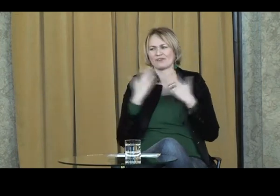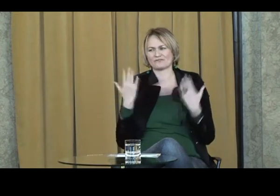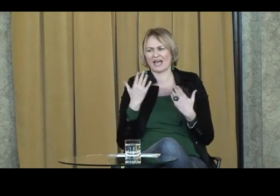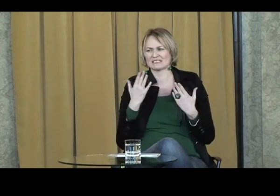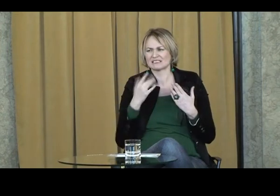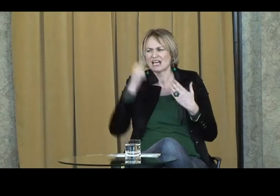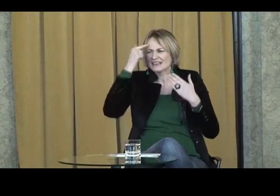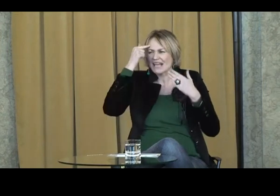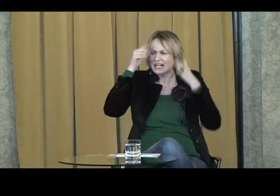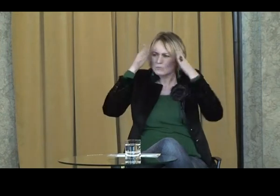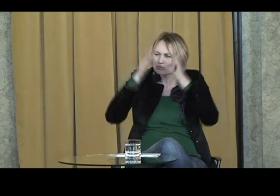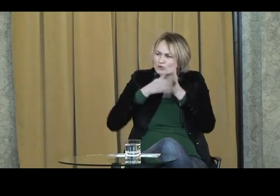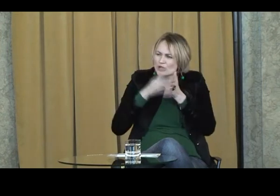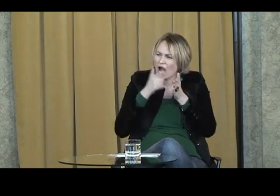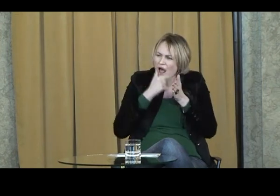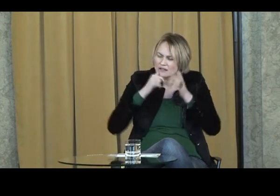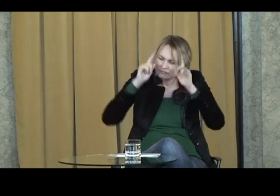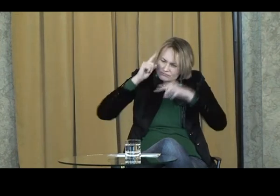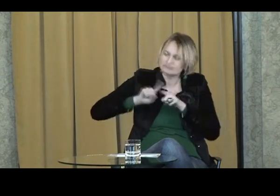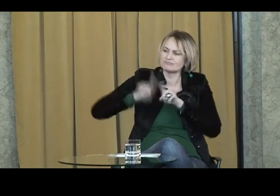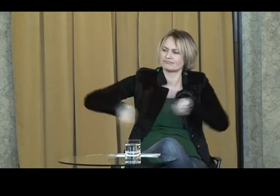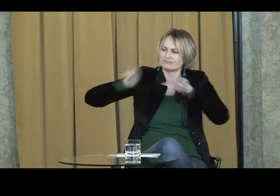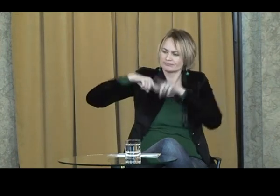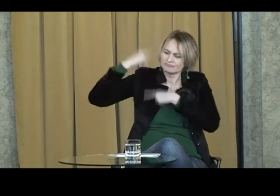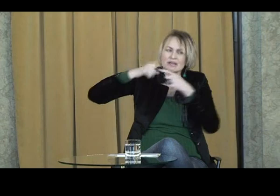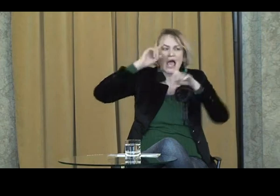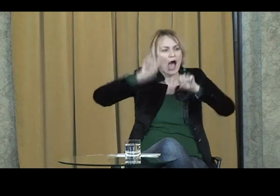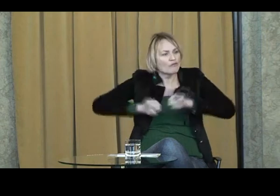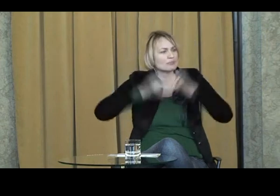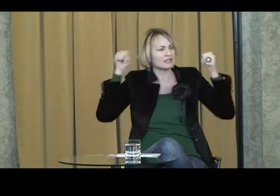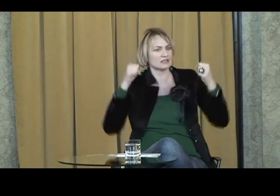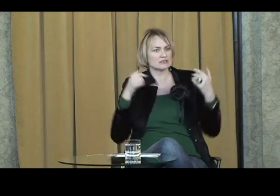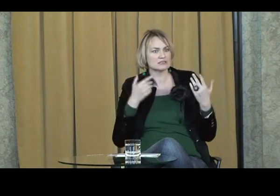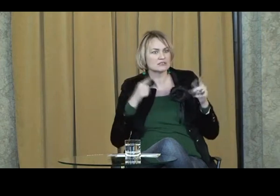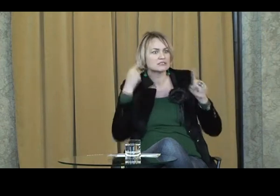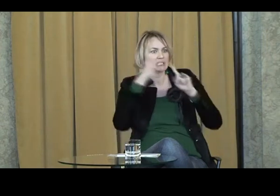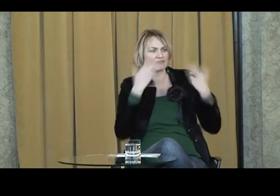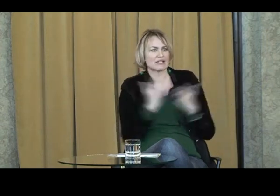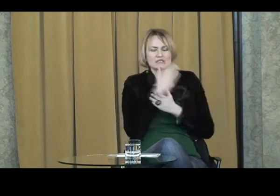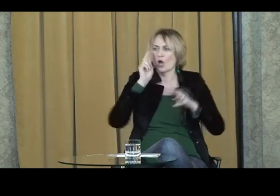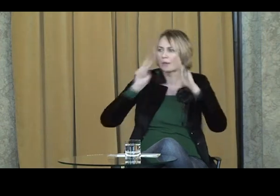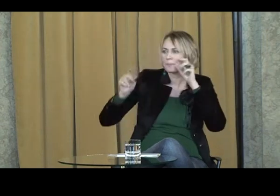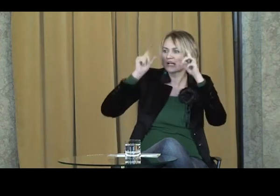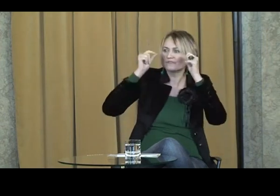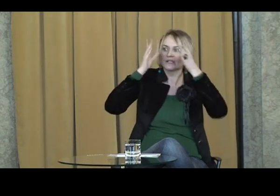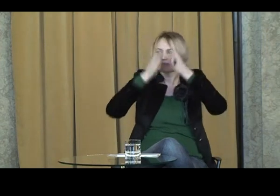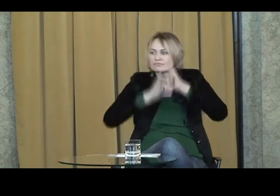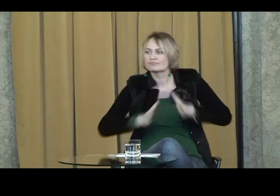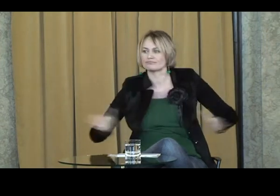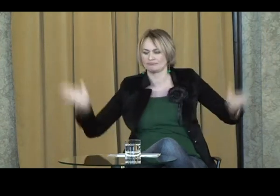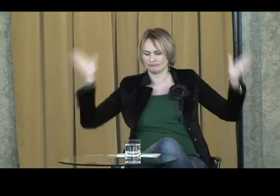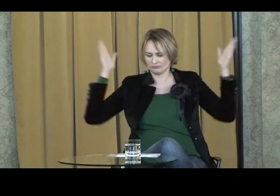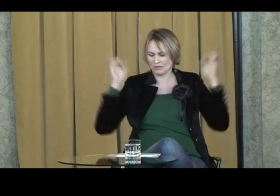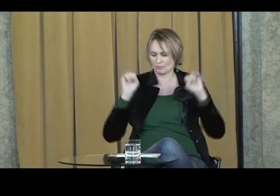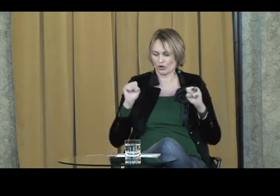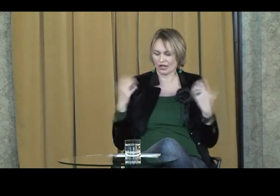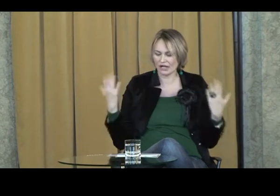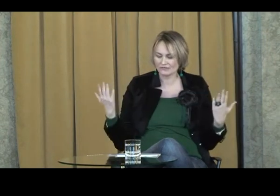wollen alle gemeinsam diese Denkmuster, die tradierten Denkmuster aufbrechen und neue Perspektiven, neue